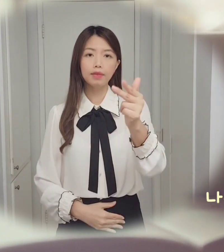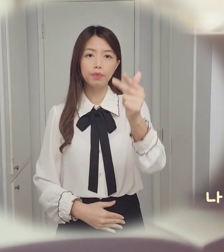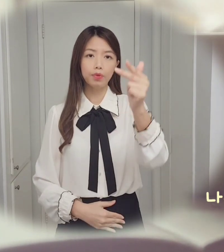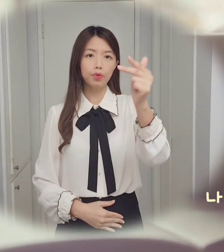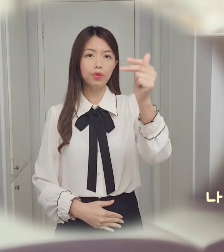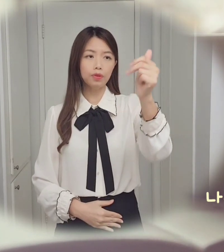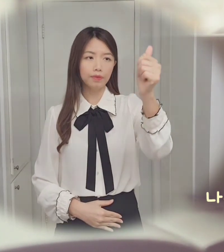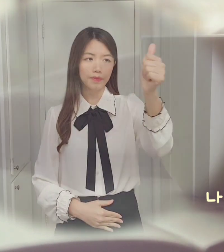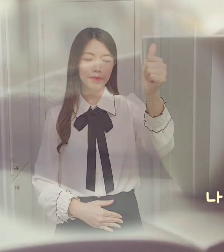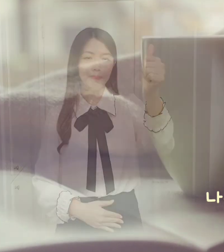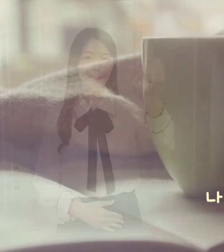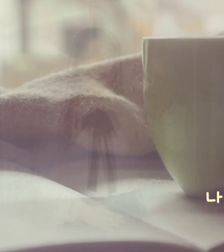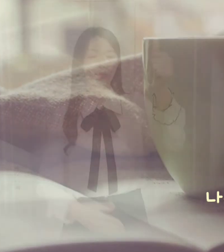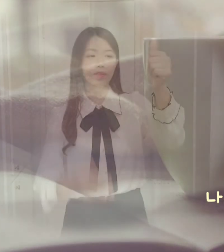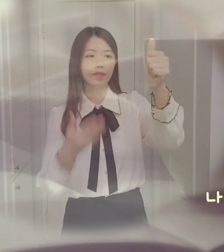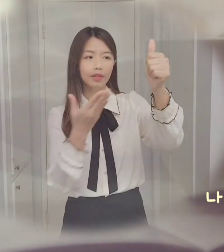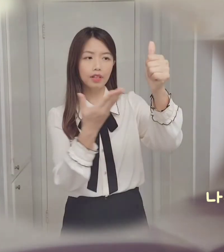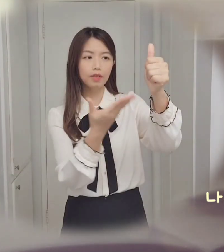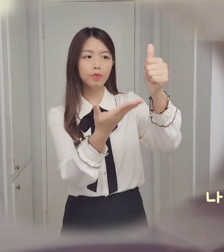사랑하신 분,